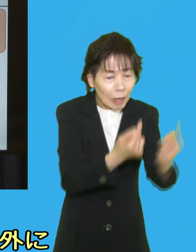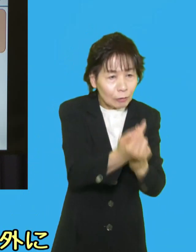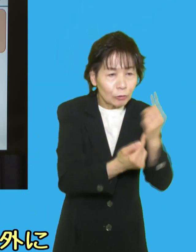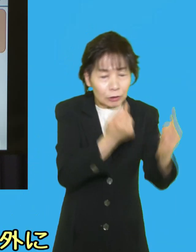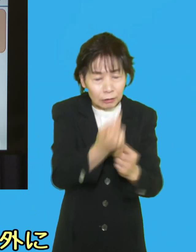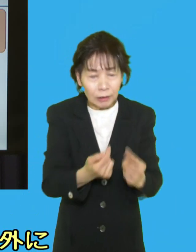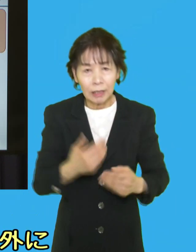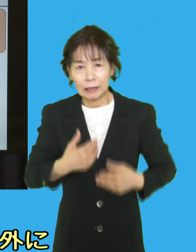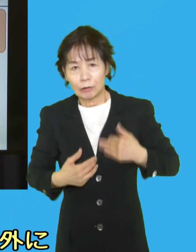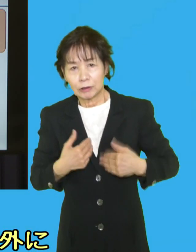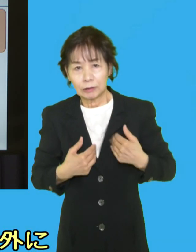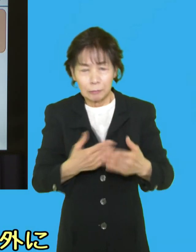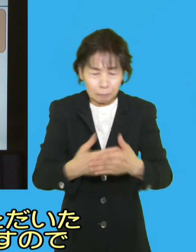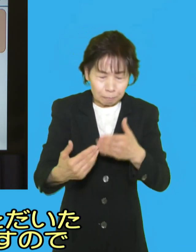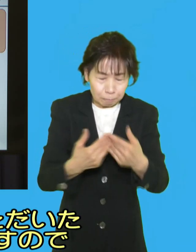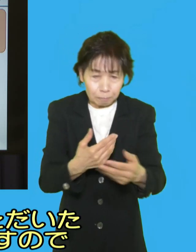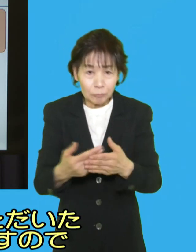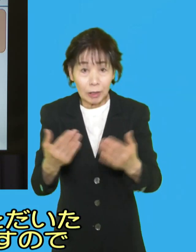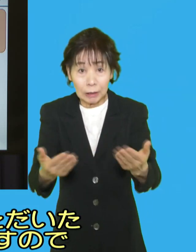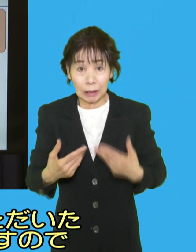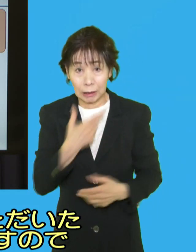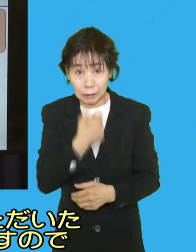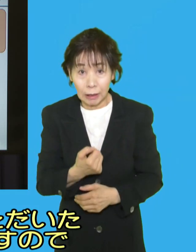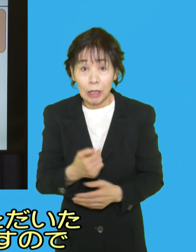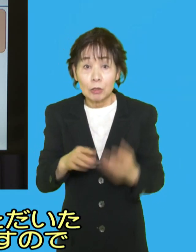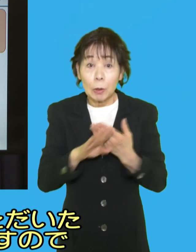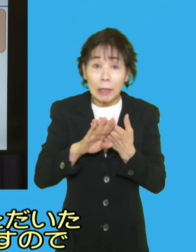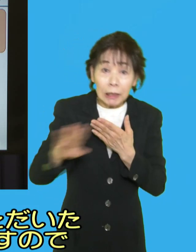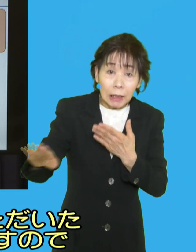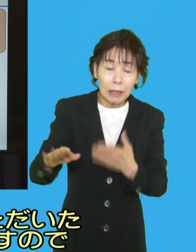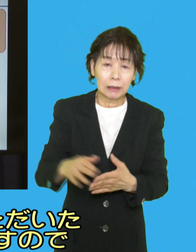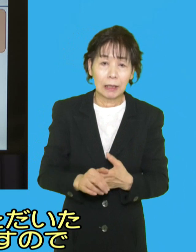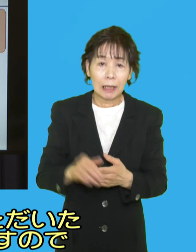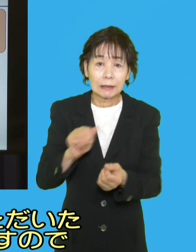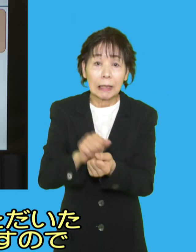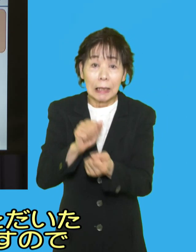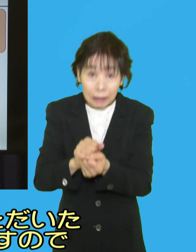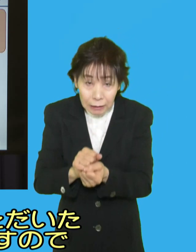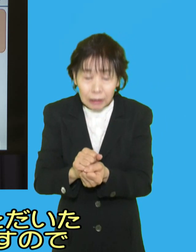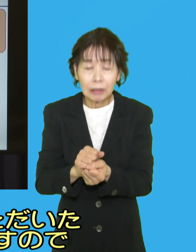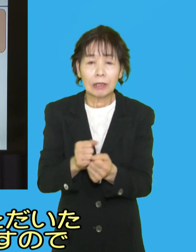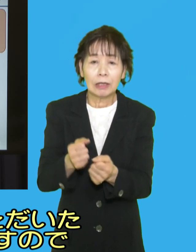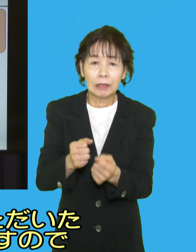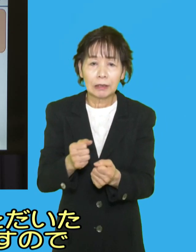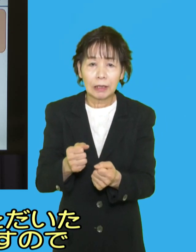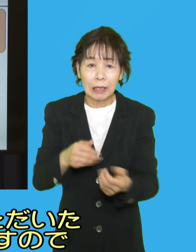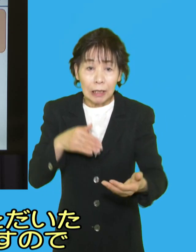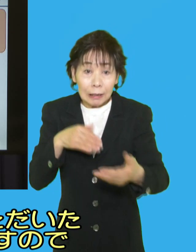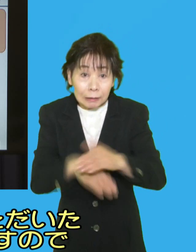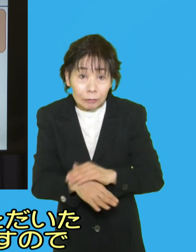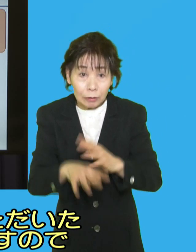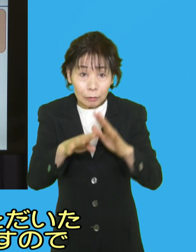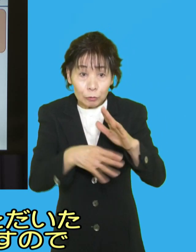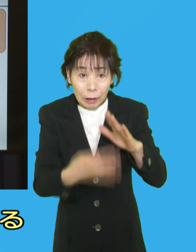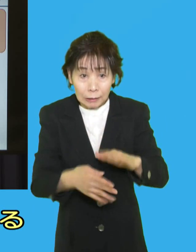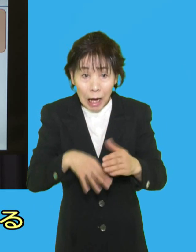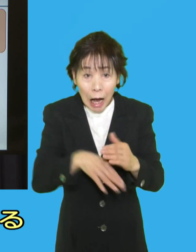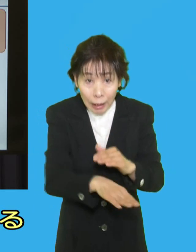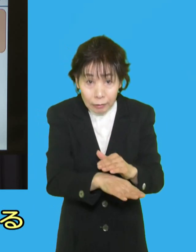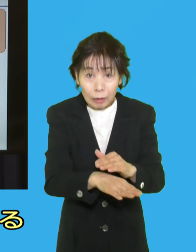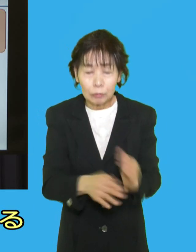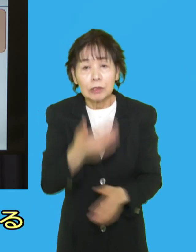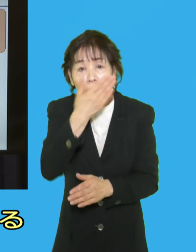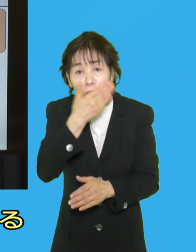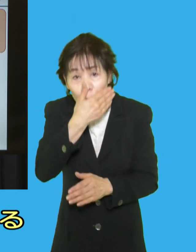と思うんですが、まあ、それ以外にたくさん、まあ、堺にお寄せいただいた収蔵品、寄贈品がありますので、まあ、貴重